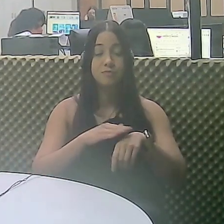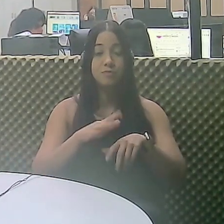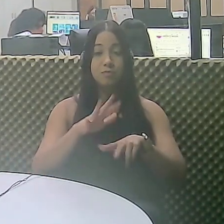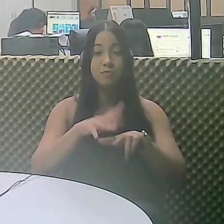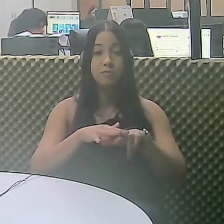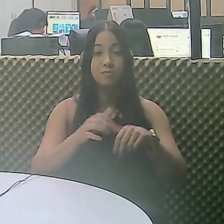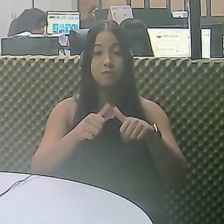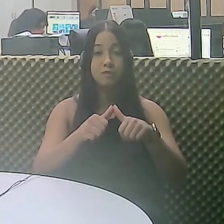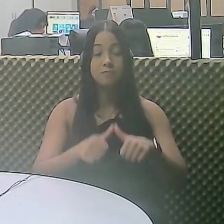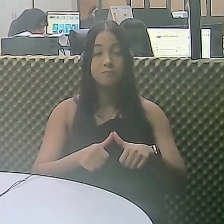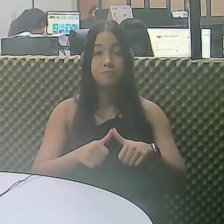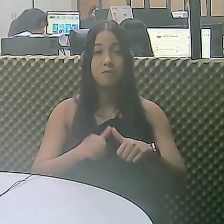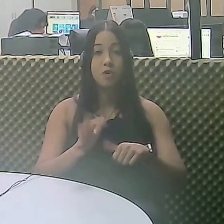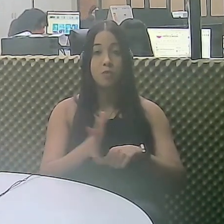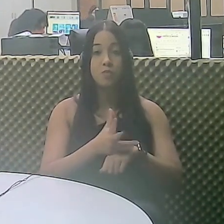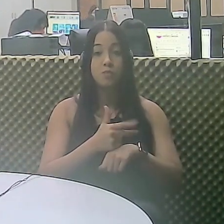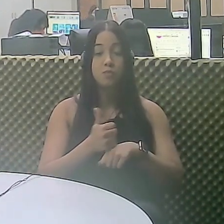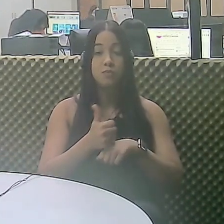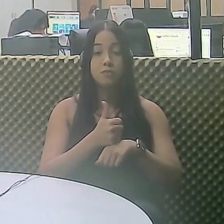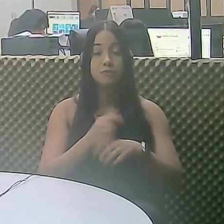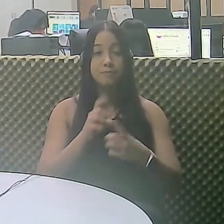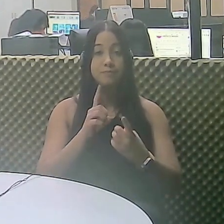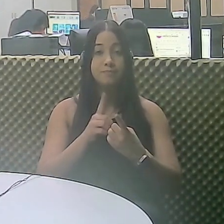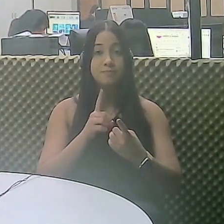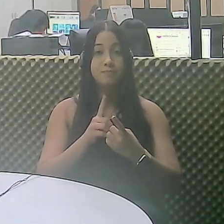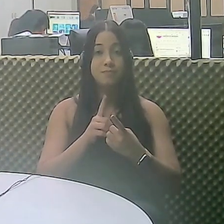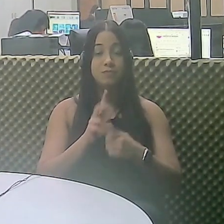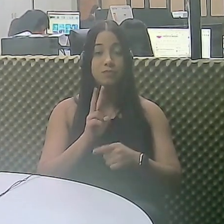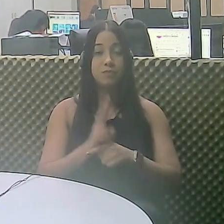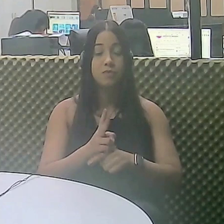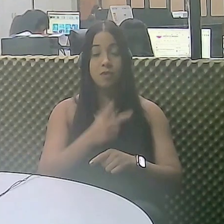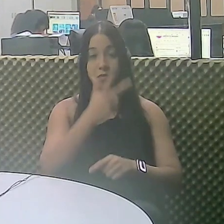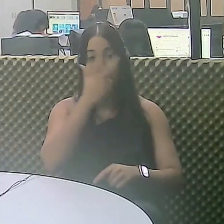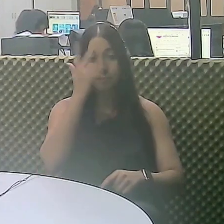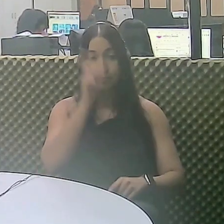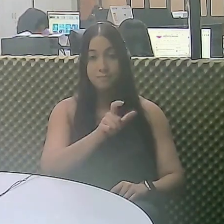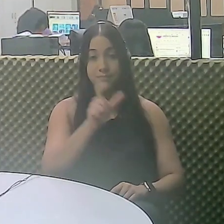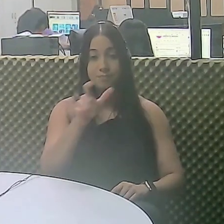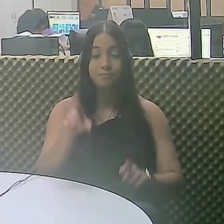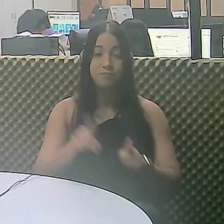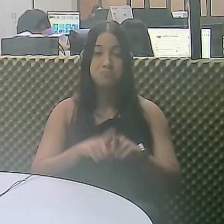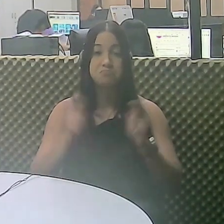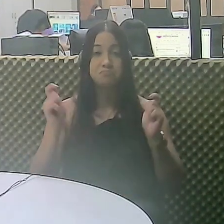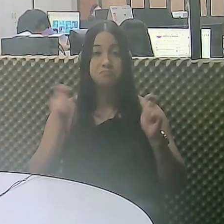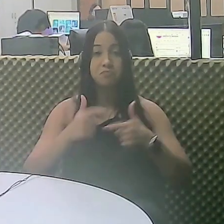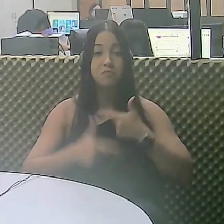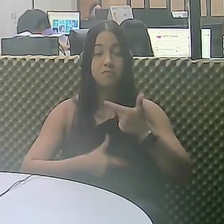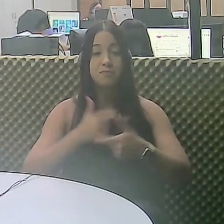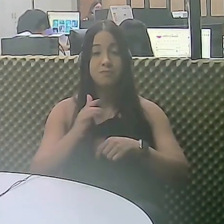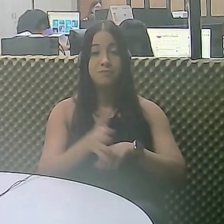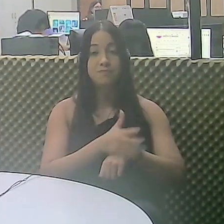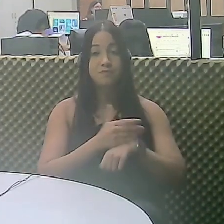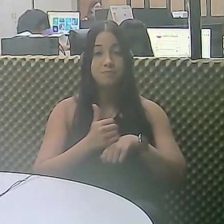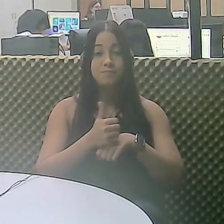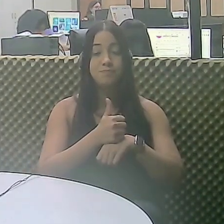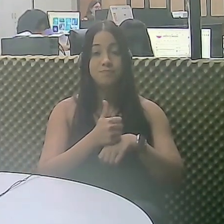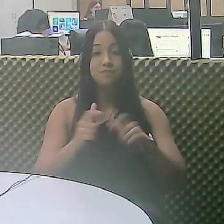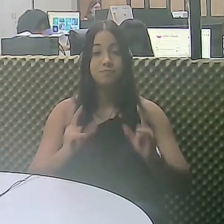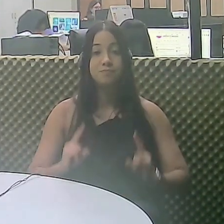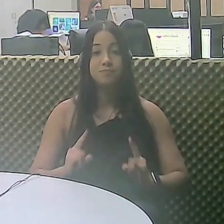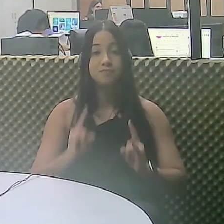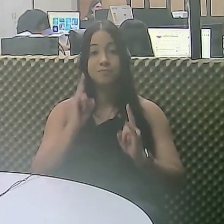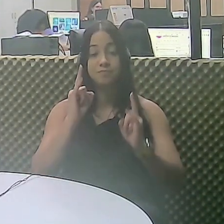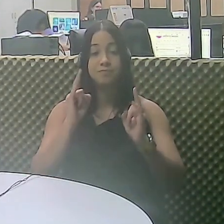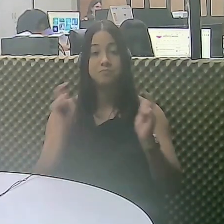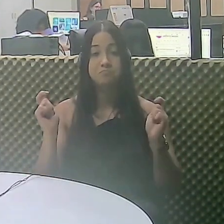unidade para manter a qualidade de assistência e resguardar pacientes além de permitir que os trabalhos de melhoria do imóvel avance